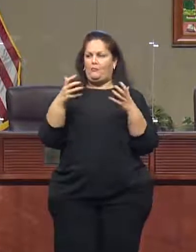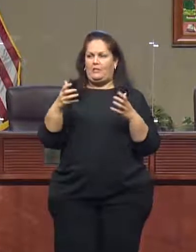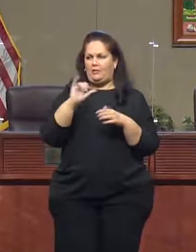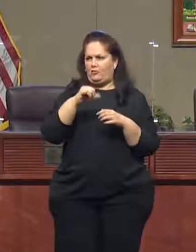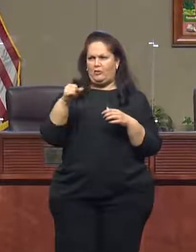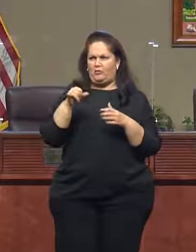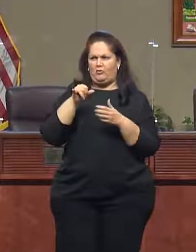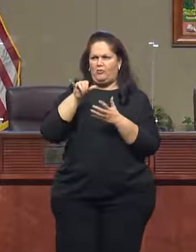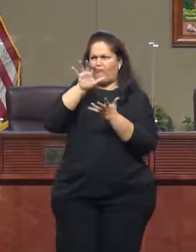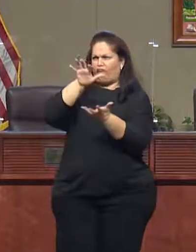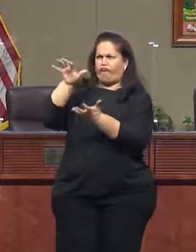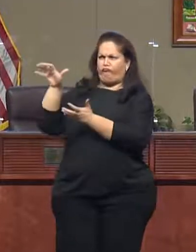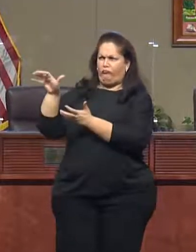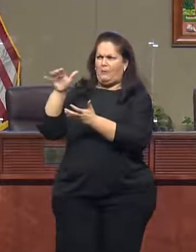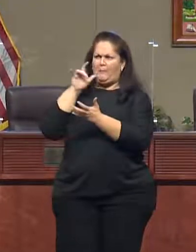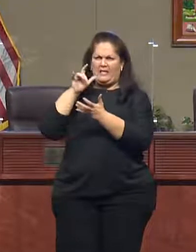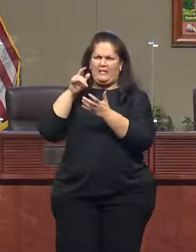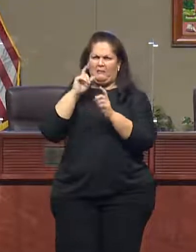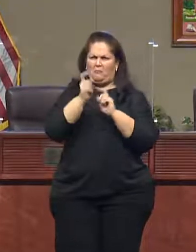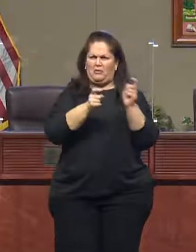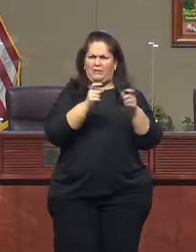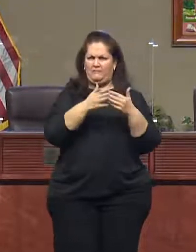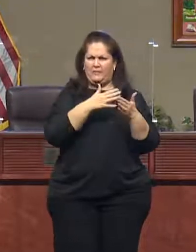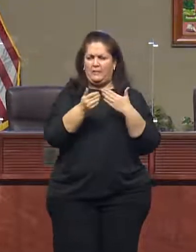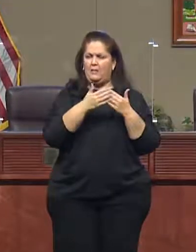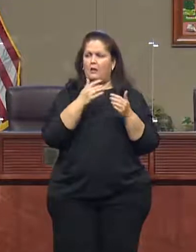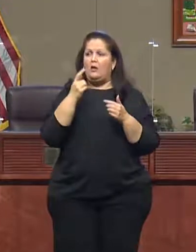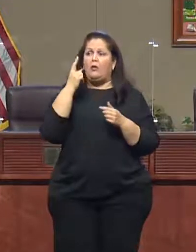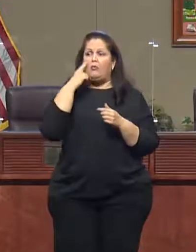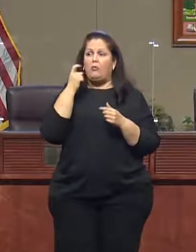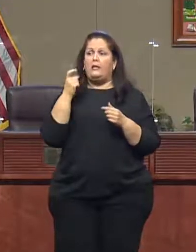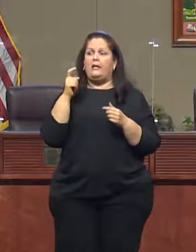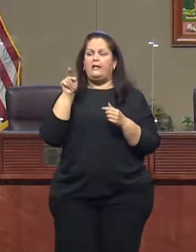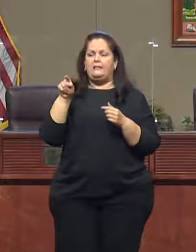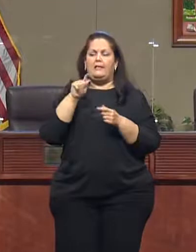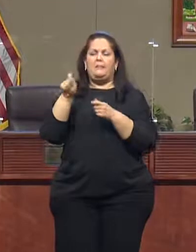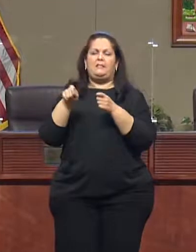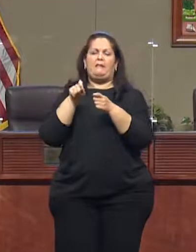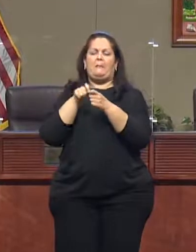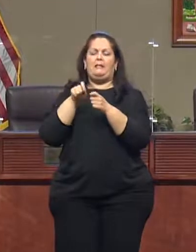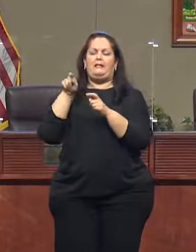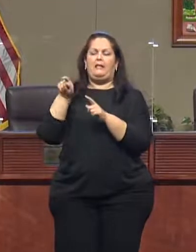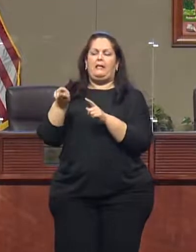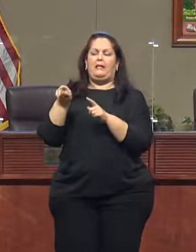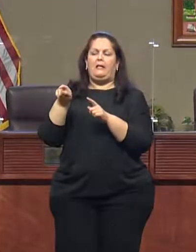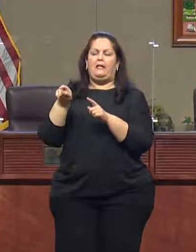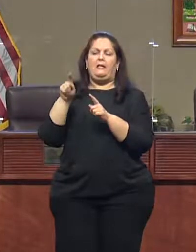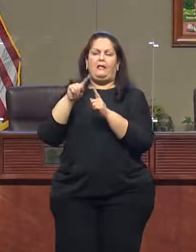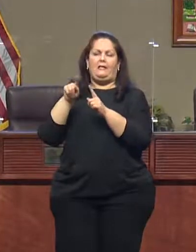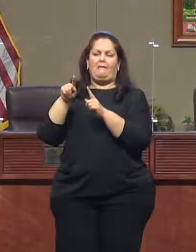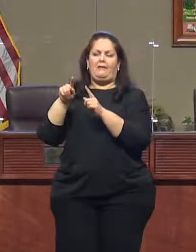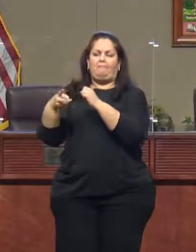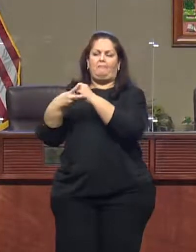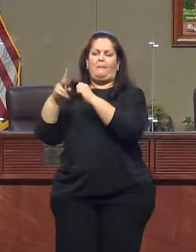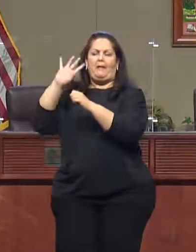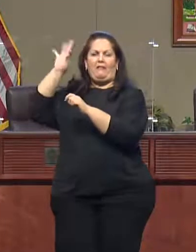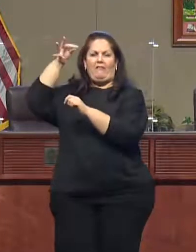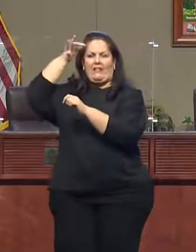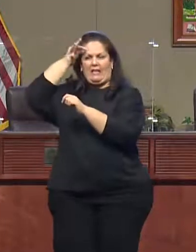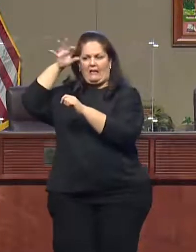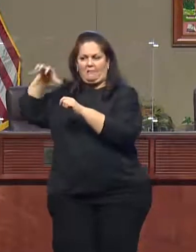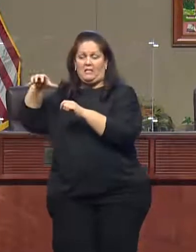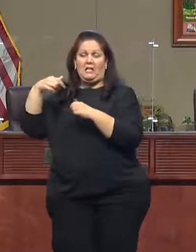que pudiéramos distribuir porque estaban principalmente localizadas en el federal site. No